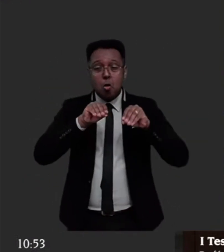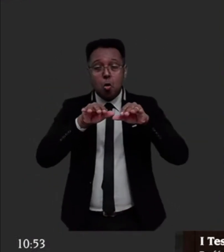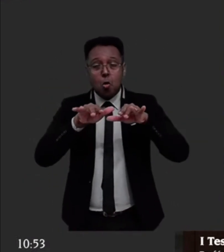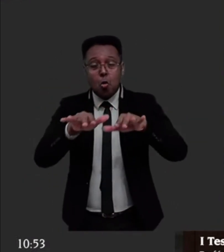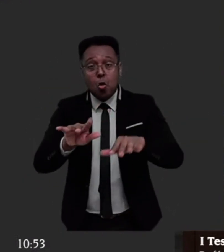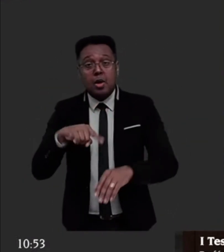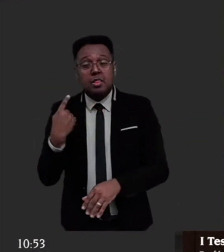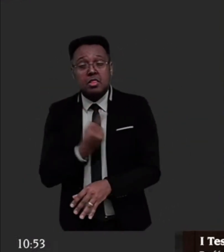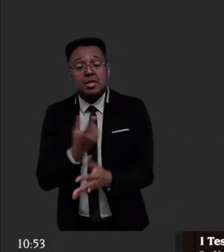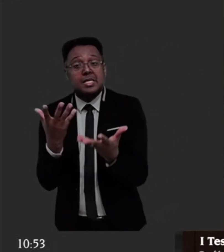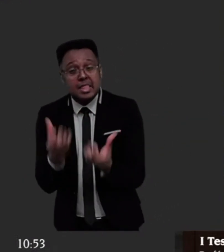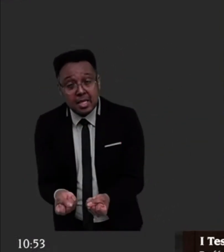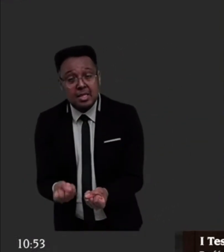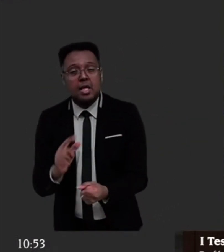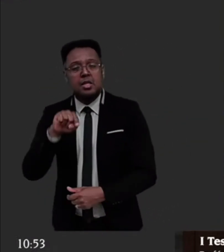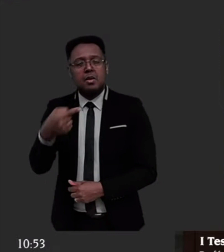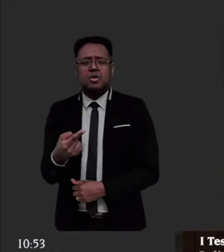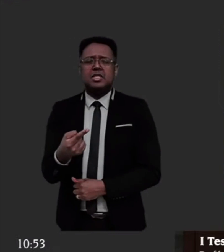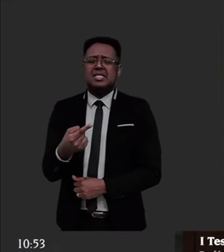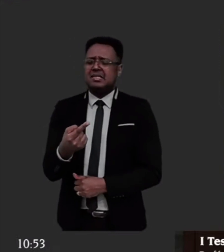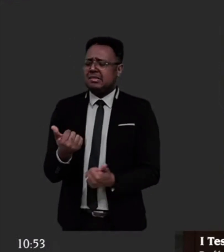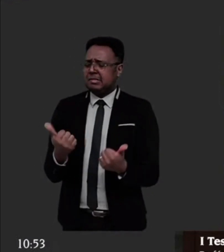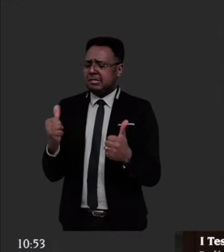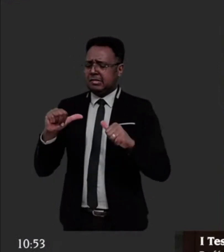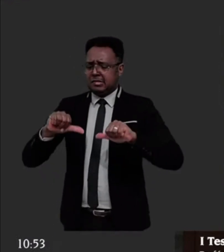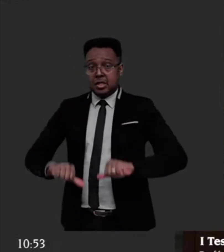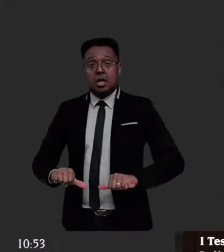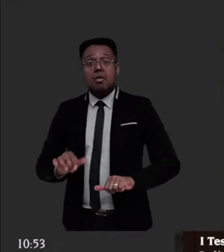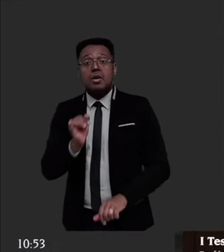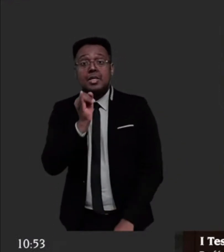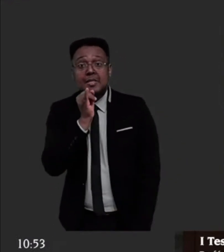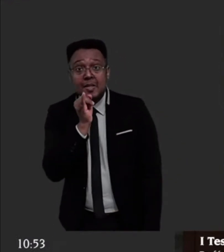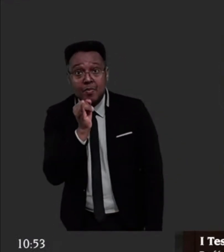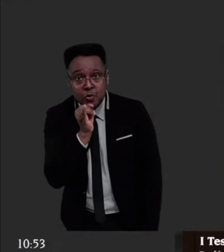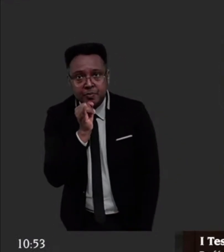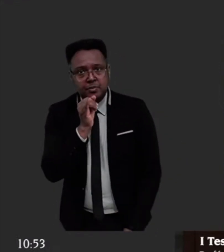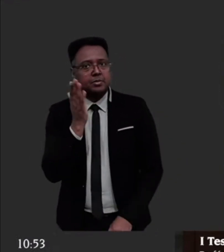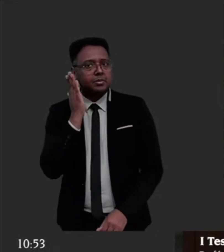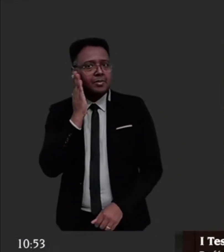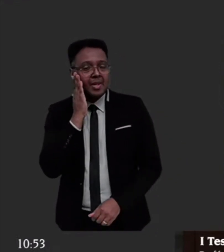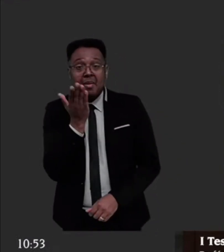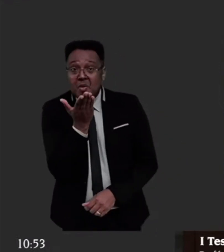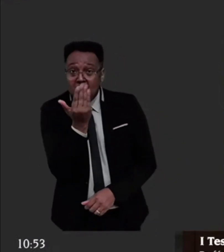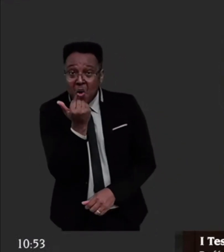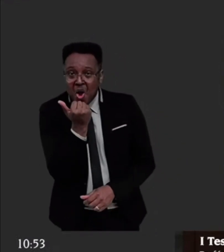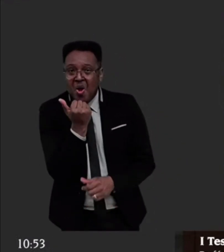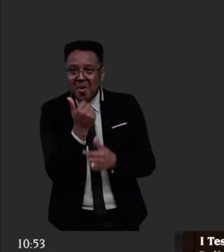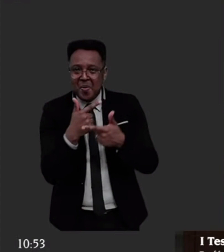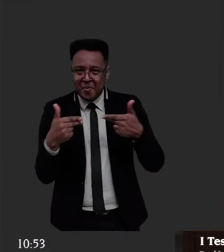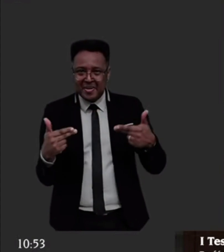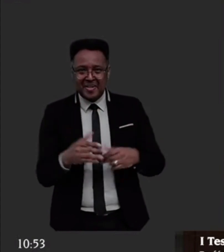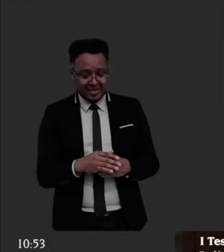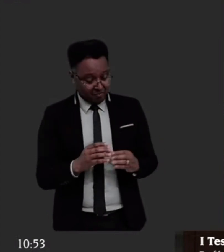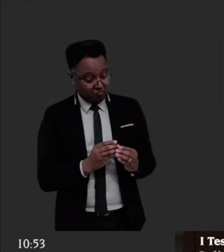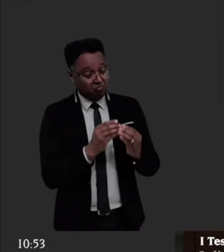Aceita um pedacinho disso aqui? E a gente, muitas vezes, a pessoa esganada que não sabe se conter, não, me dá um pedaço. O